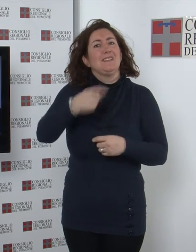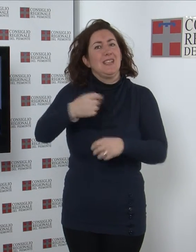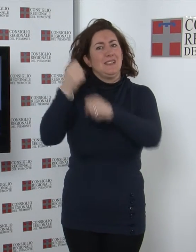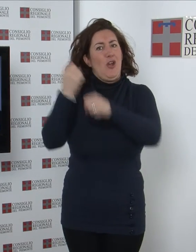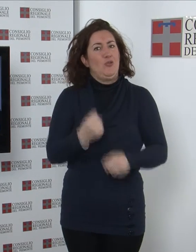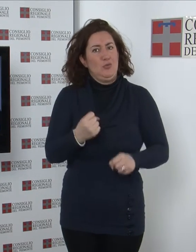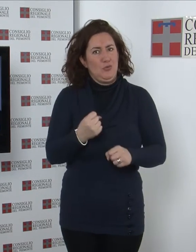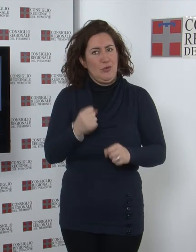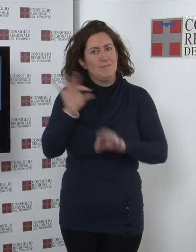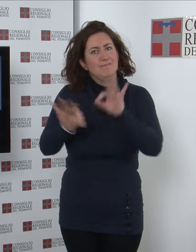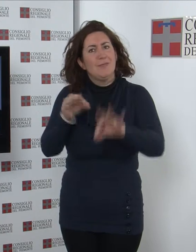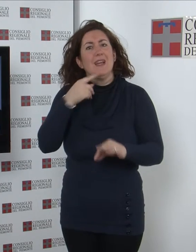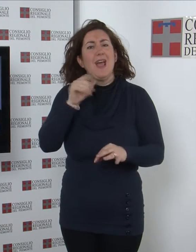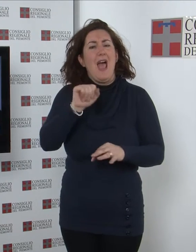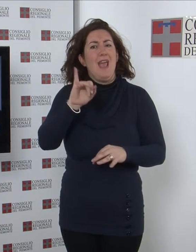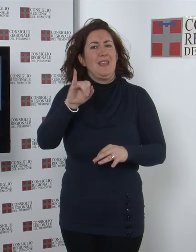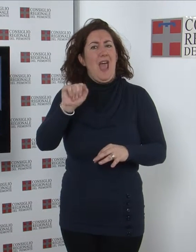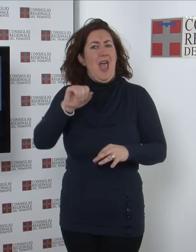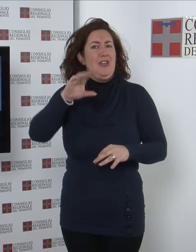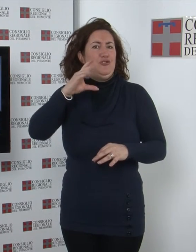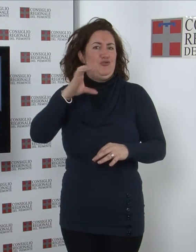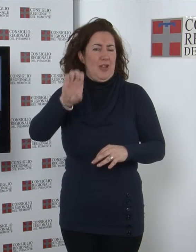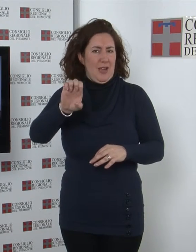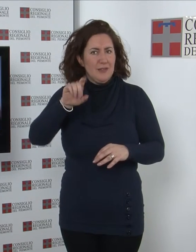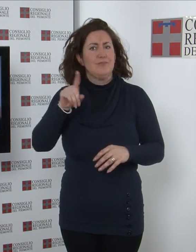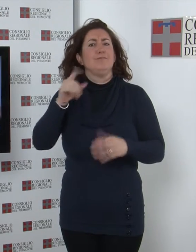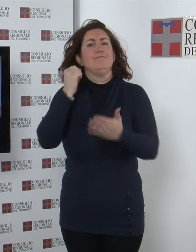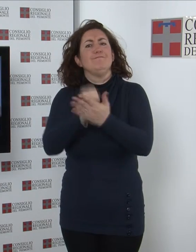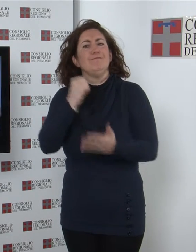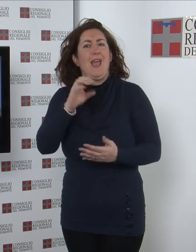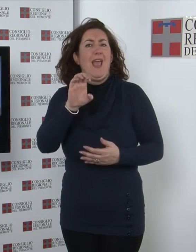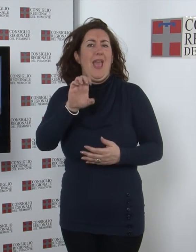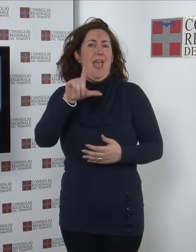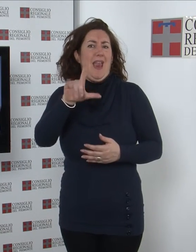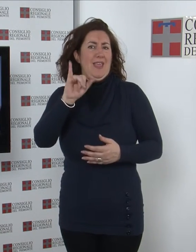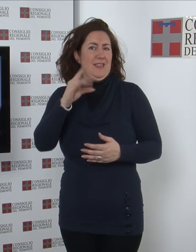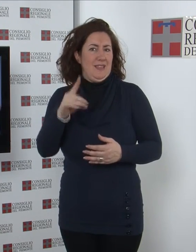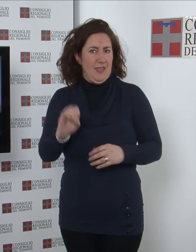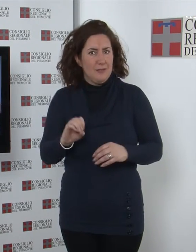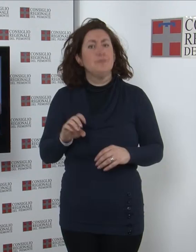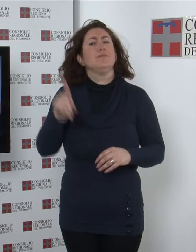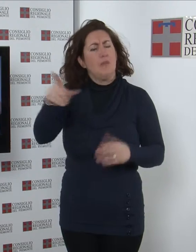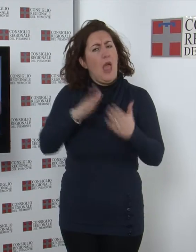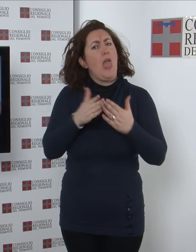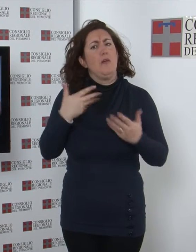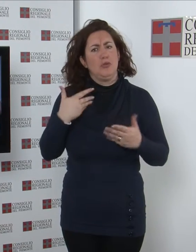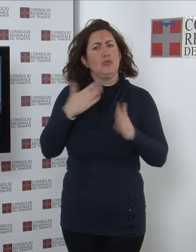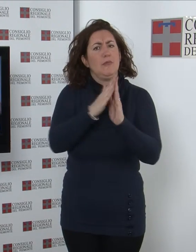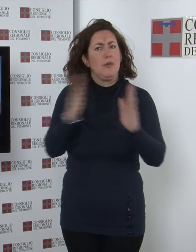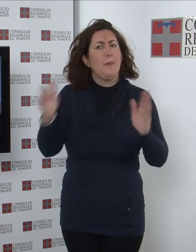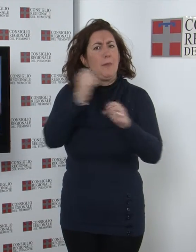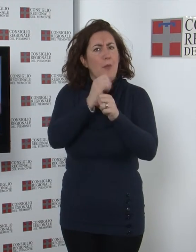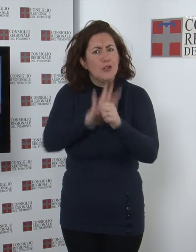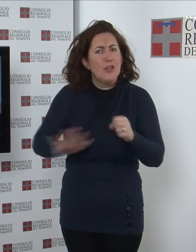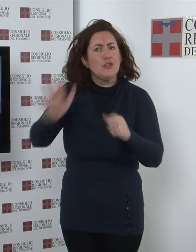Aiace Edita da celid il libro inviato a tutte le scuole medie su superiori alle biblioteche piemontesi prende in esame alcune